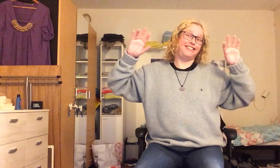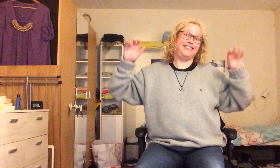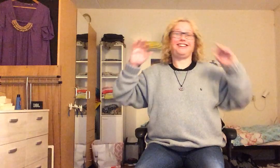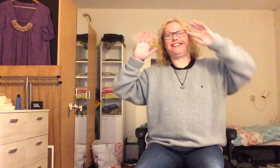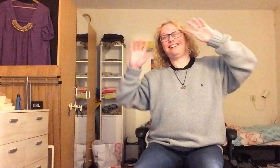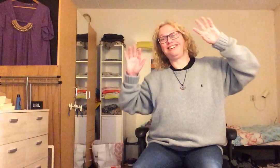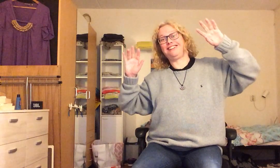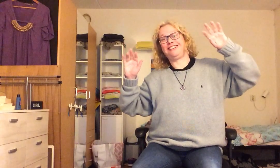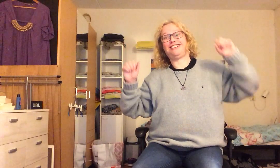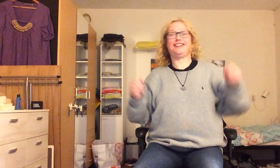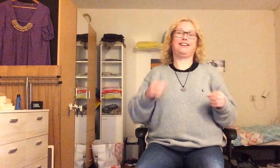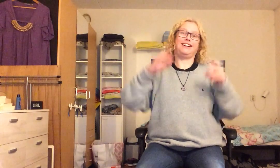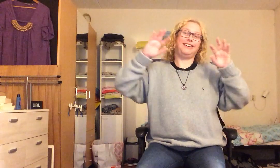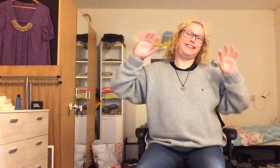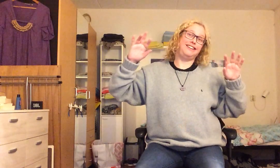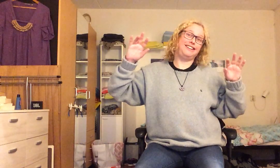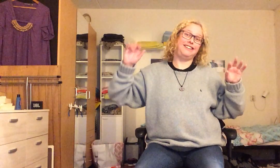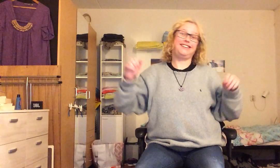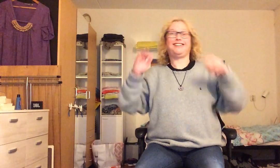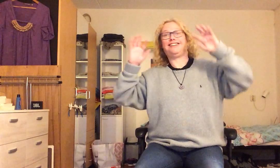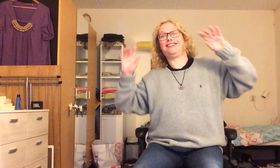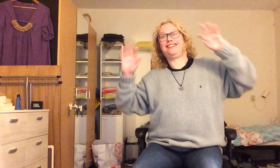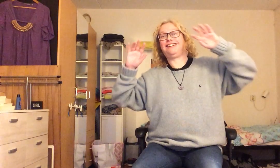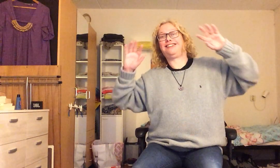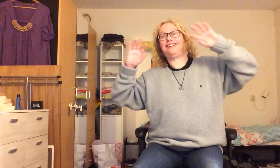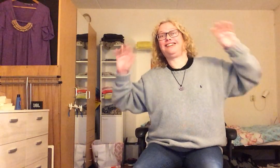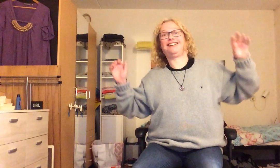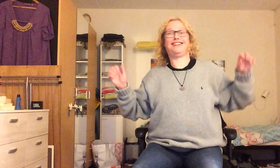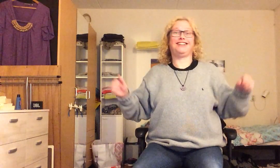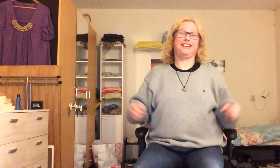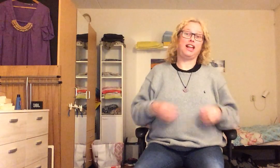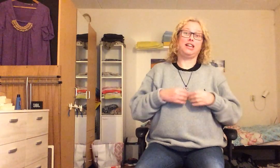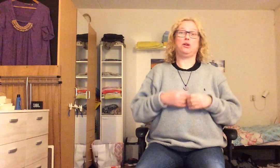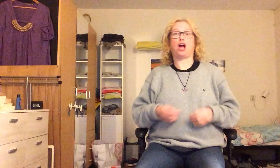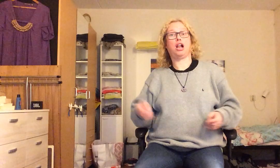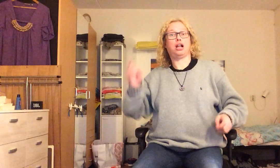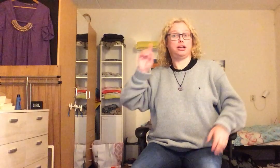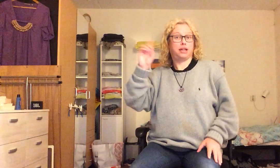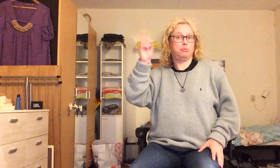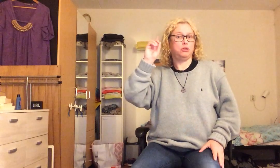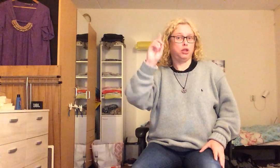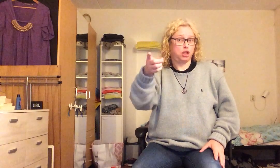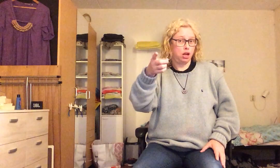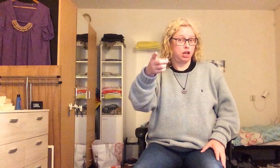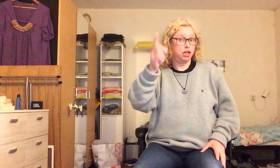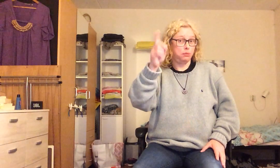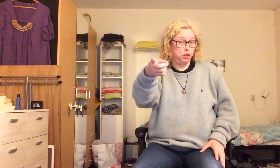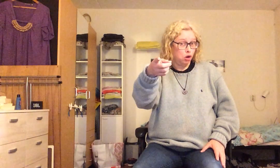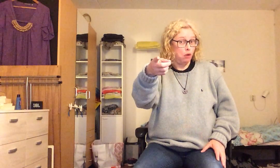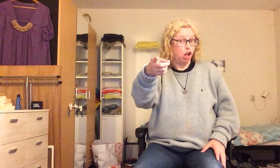Beste suckers, motherfuckers, sons of bitches, all the riches, them to owe, them to her, then you owe,